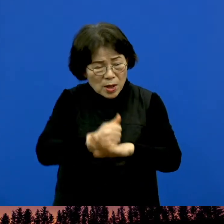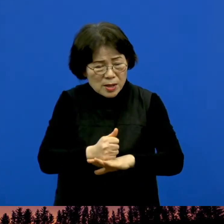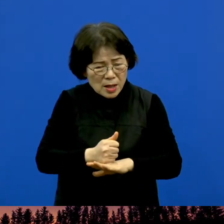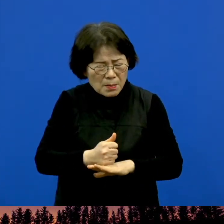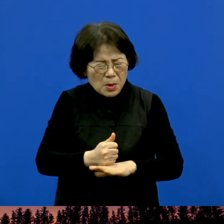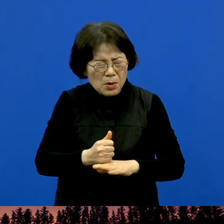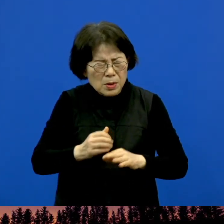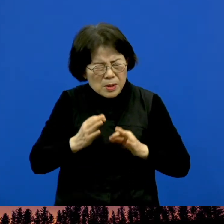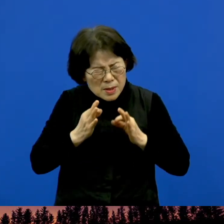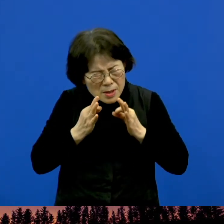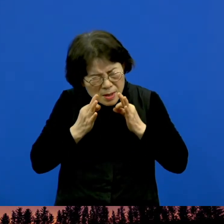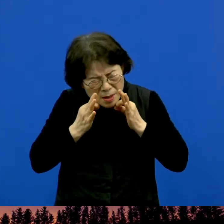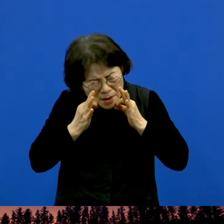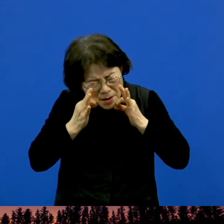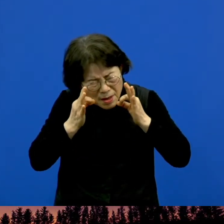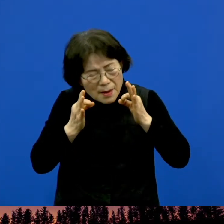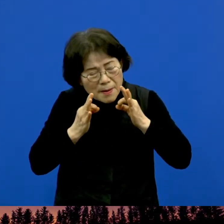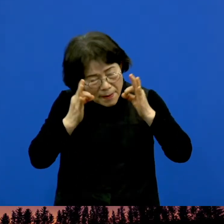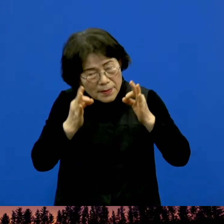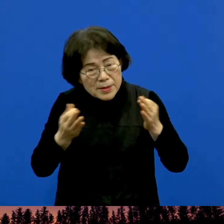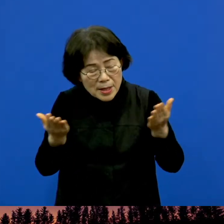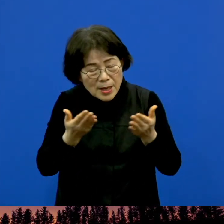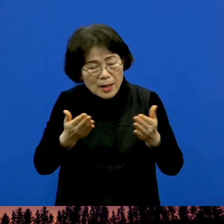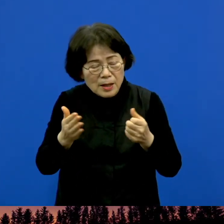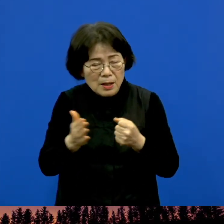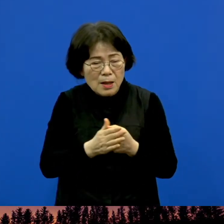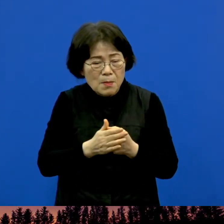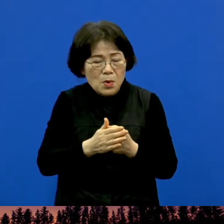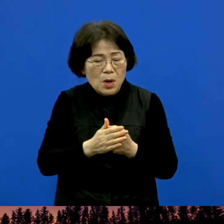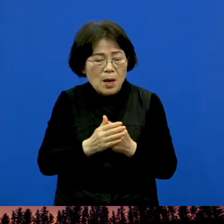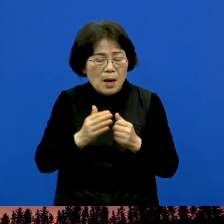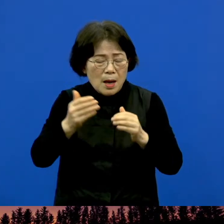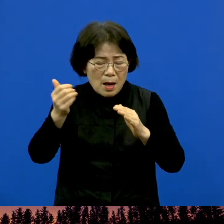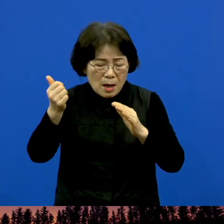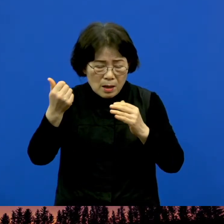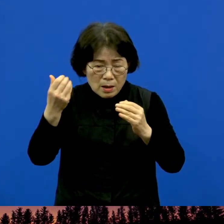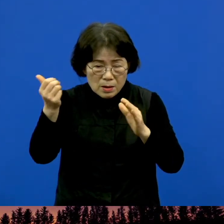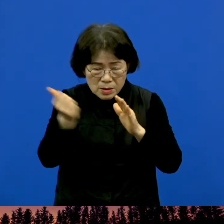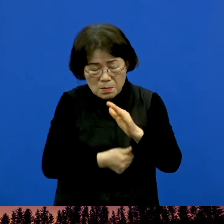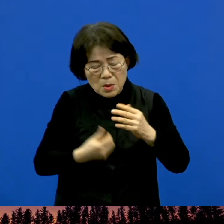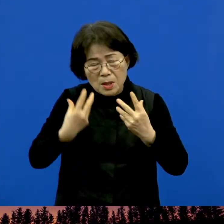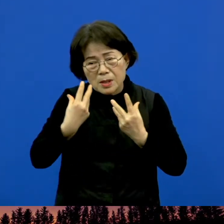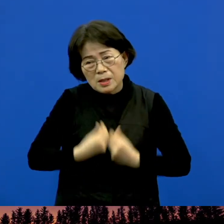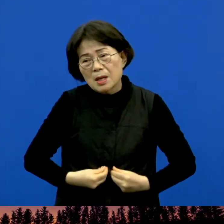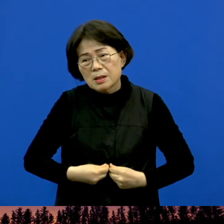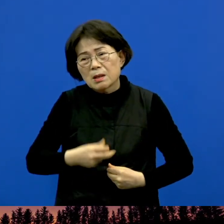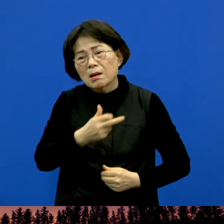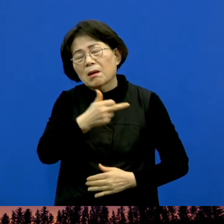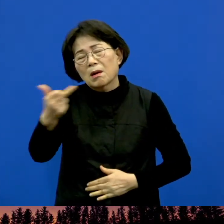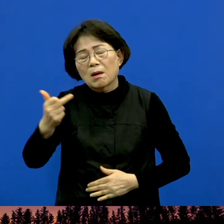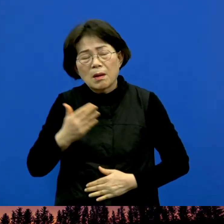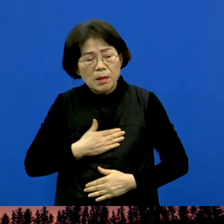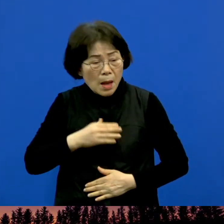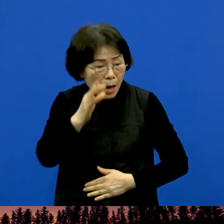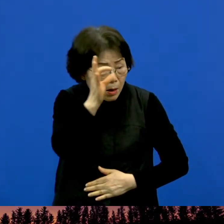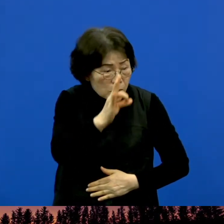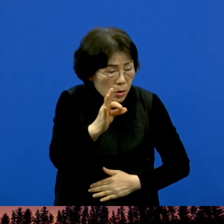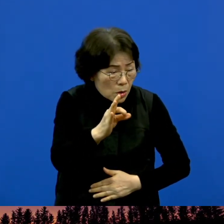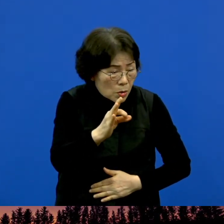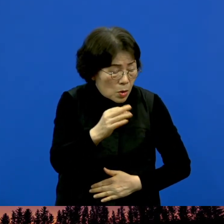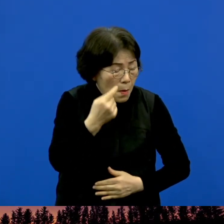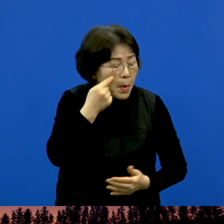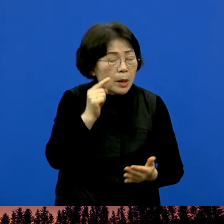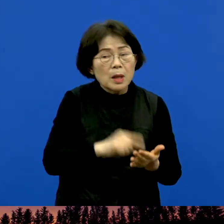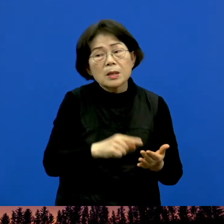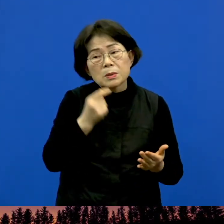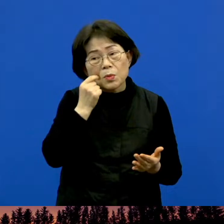다 쏟아버렸는데 그 이후에 오는 좌절은요, 이건 더 큰 것입니다. 내가 찾던 것이 거기에 없는 거죠.